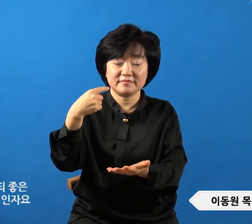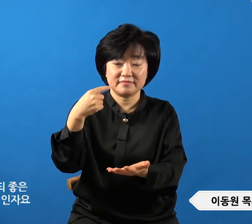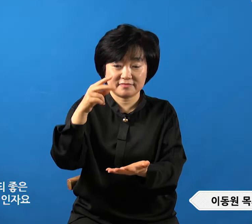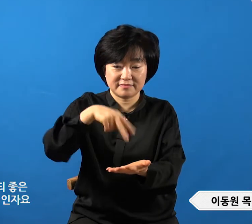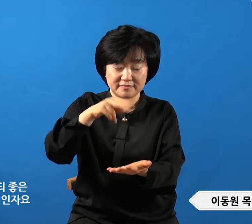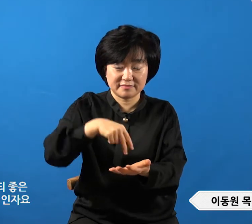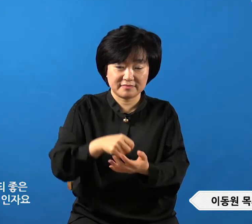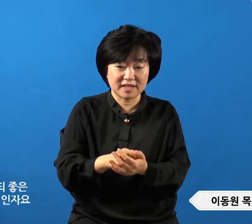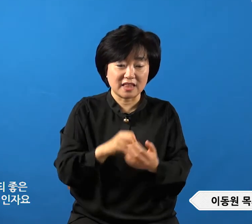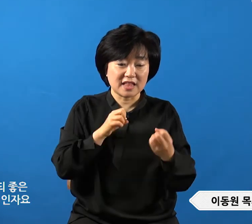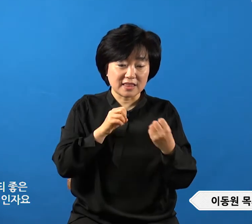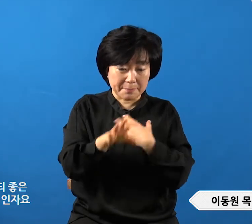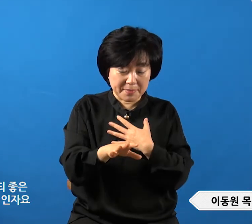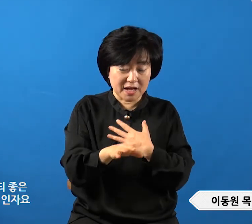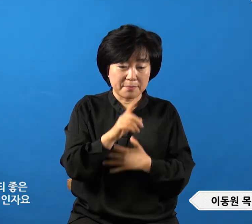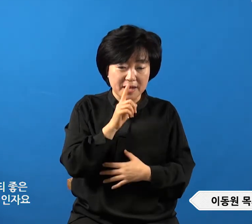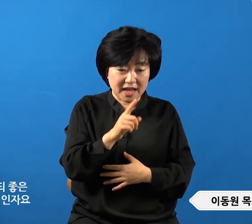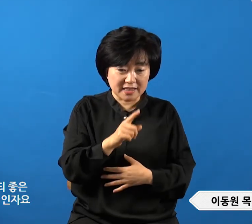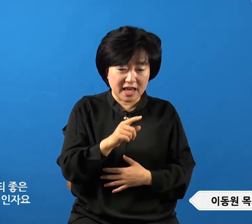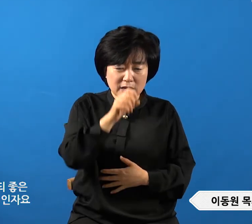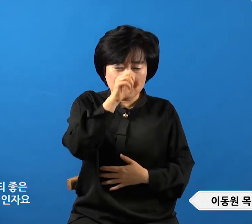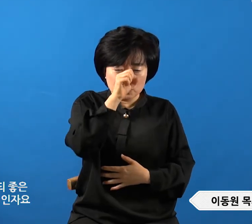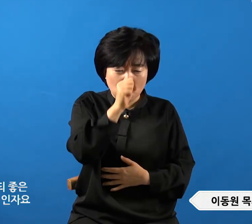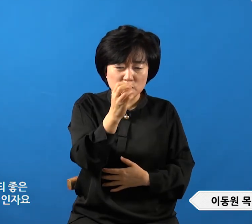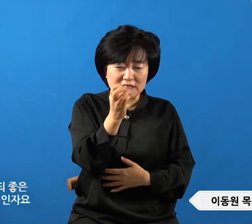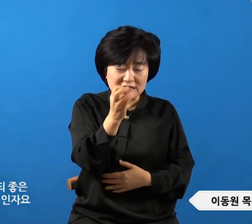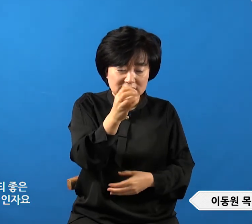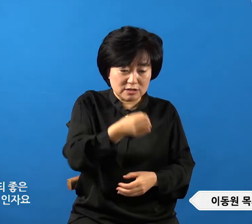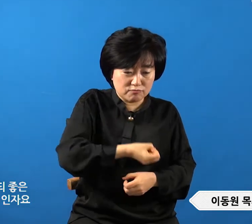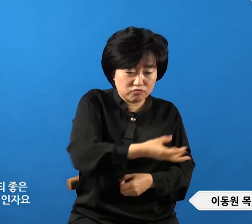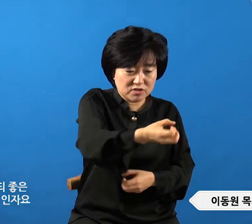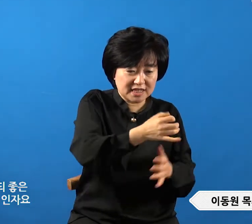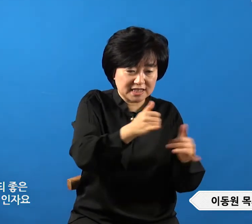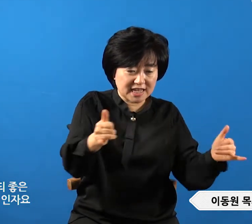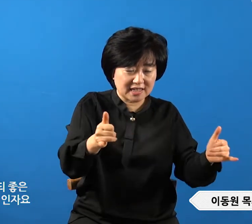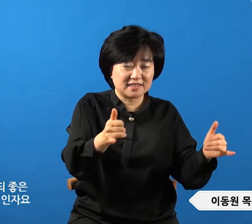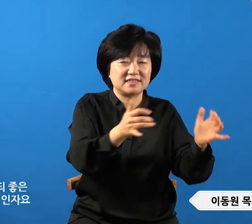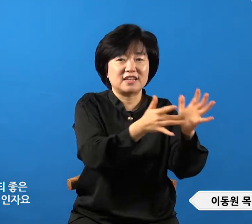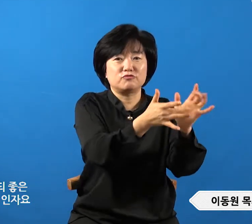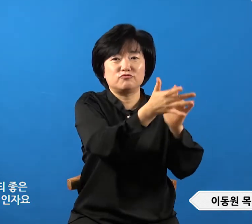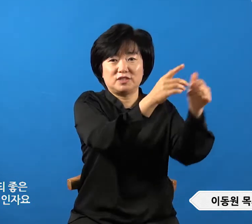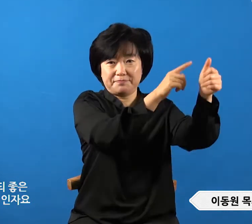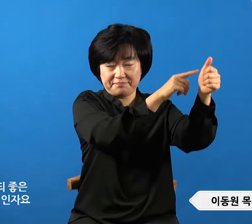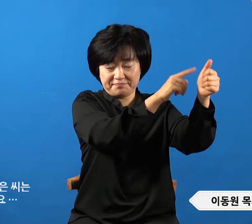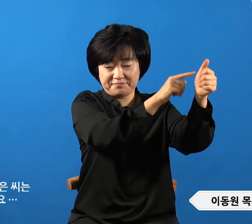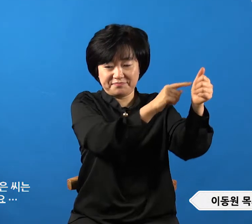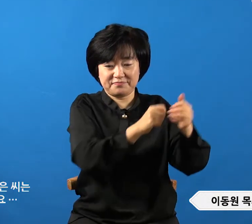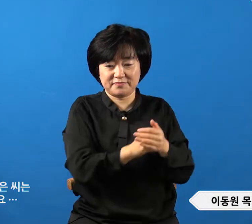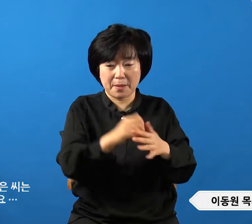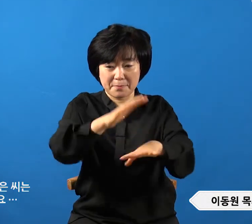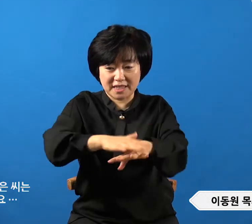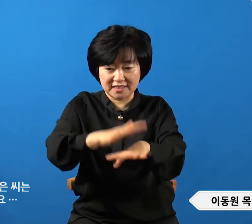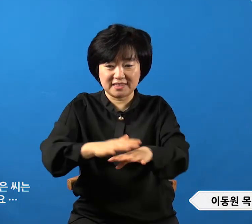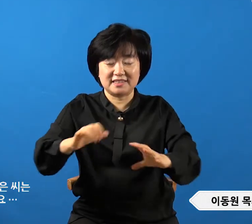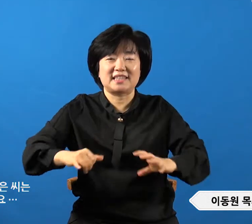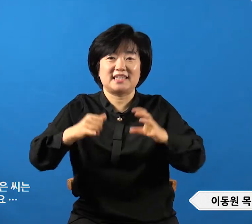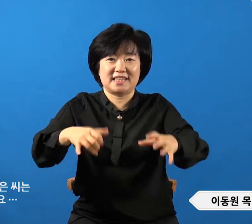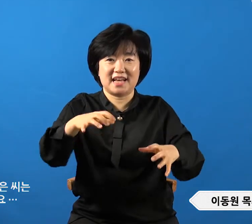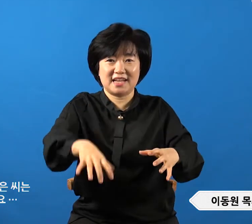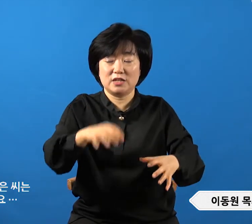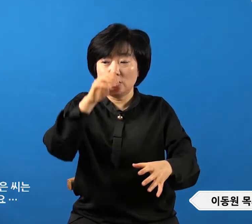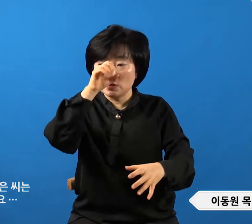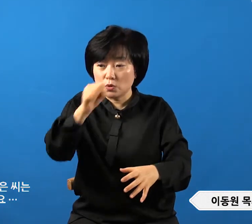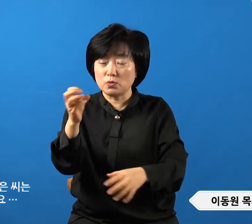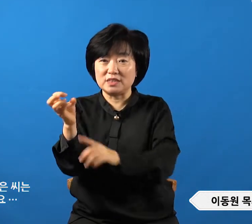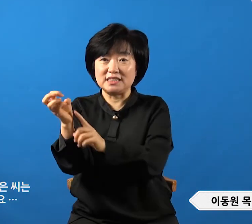읽겠습니다. 시작. 대답하여 이르시되 좋은 씨를 뿌리는 이는 인자요, 밭은 세상이요, 좋은